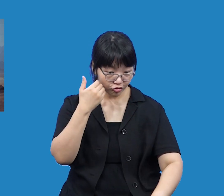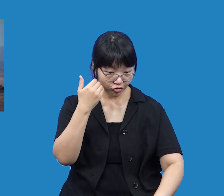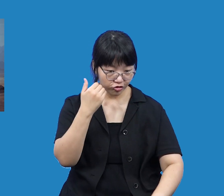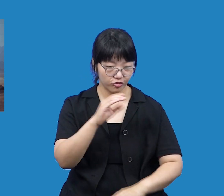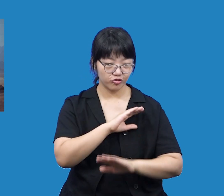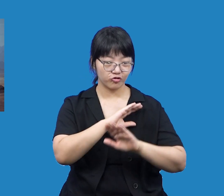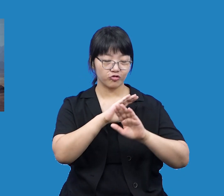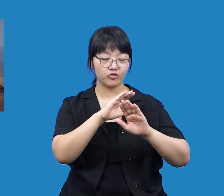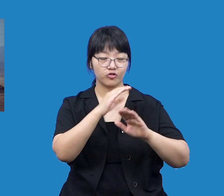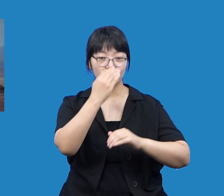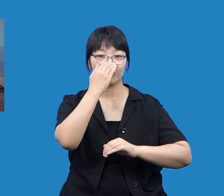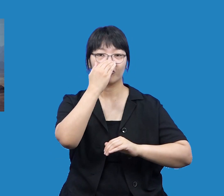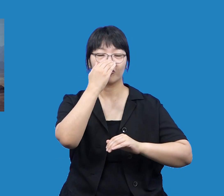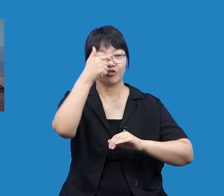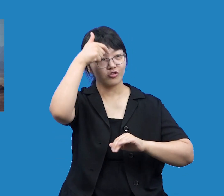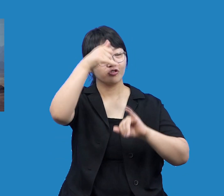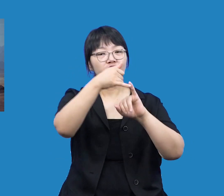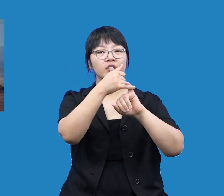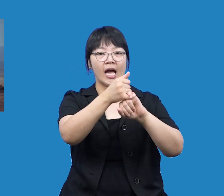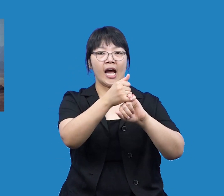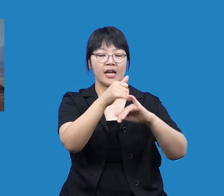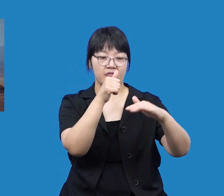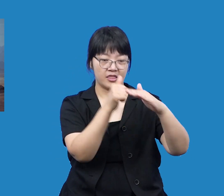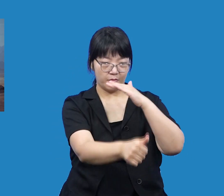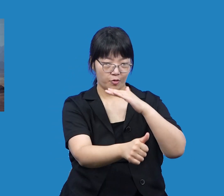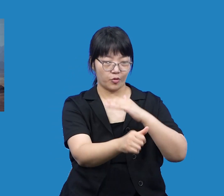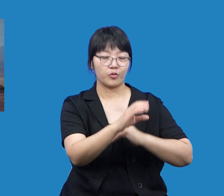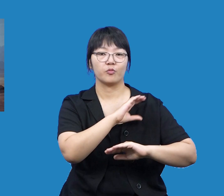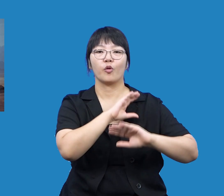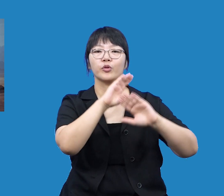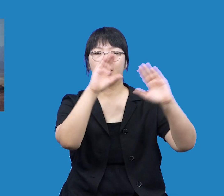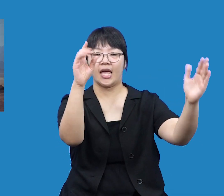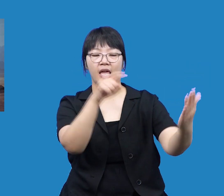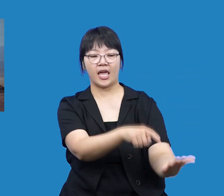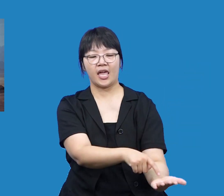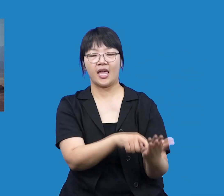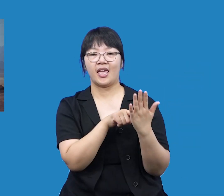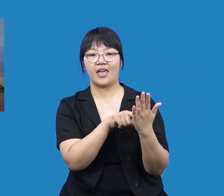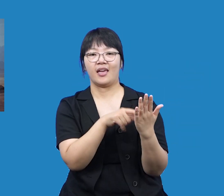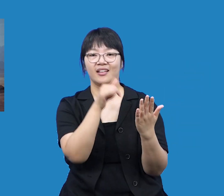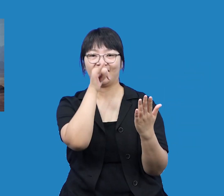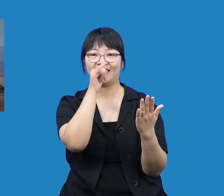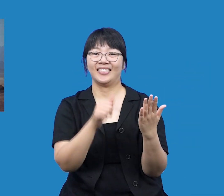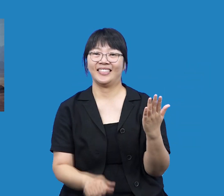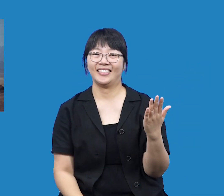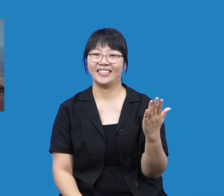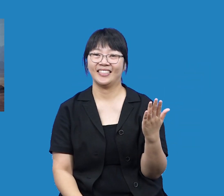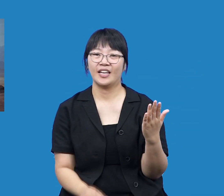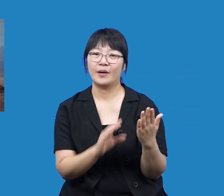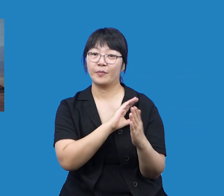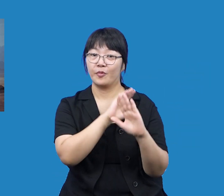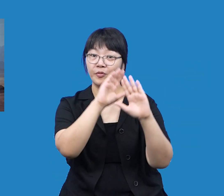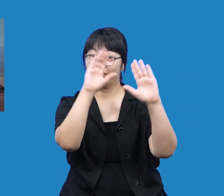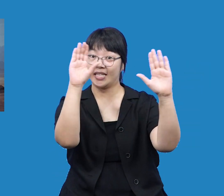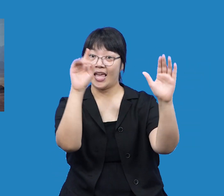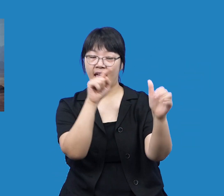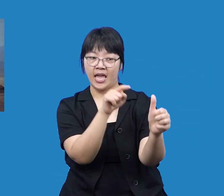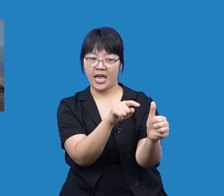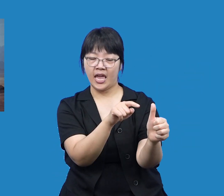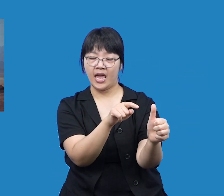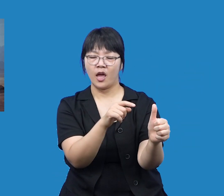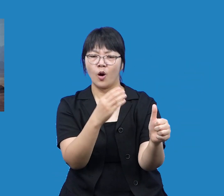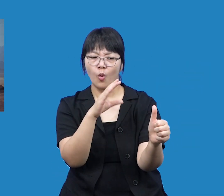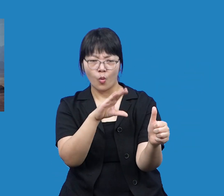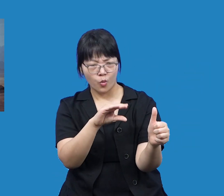중요한 인물, 가장 중요한 리더 모세를 소개합니다. 우리는 그분에게서